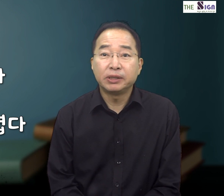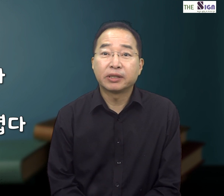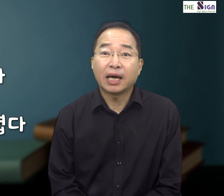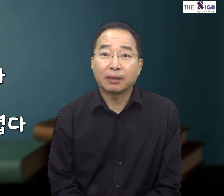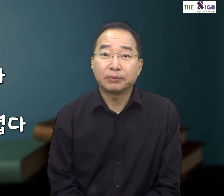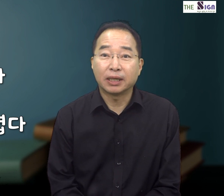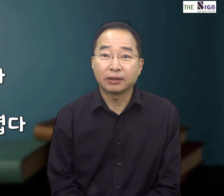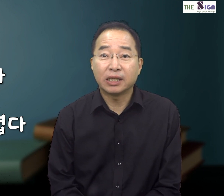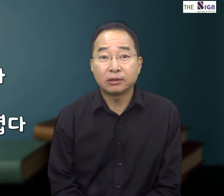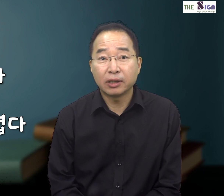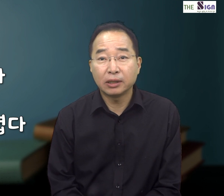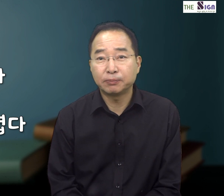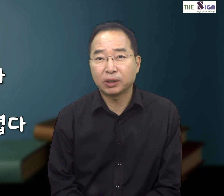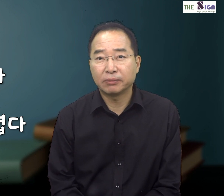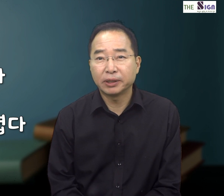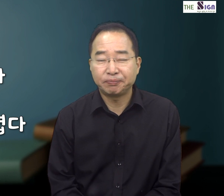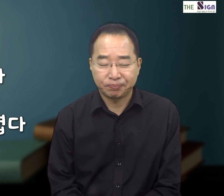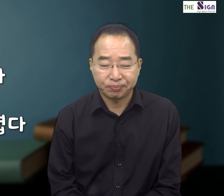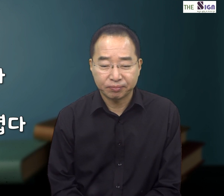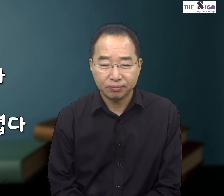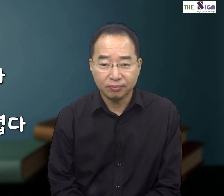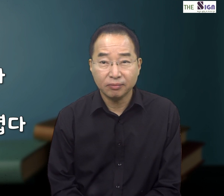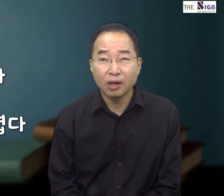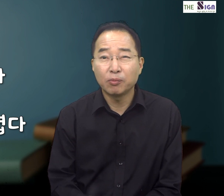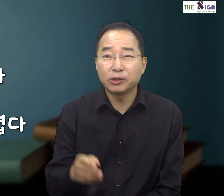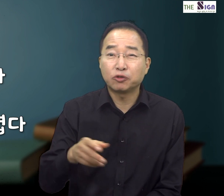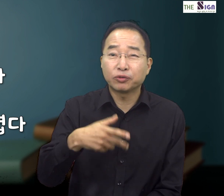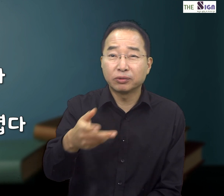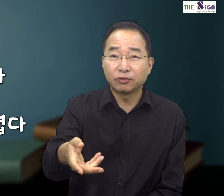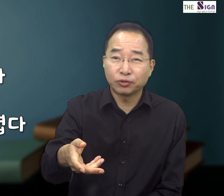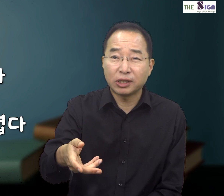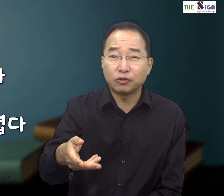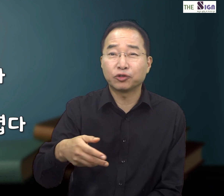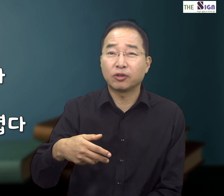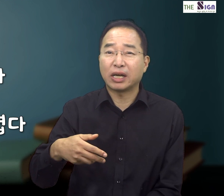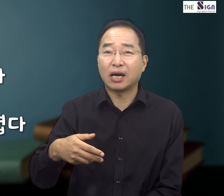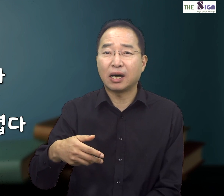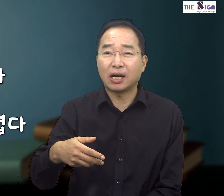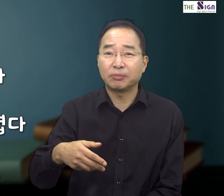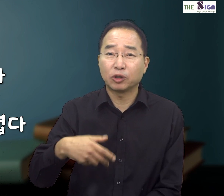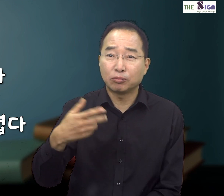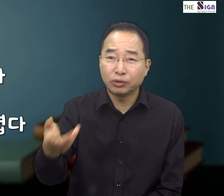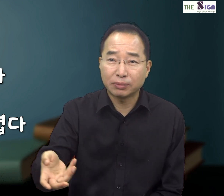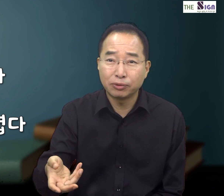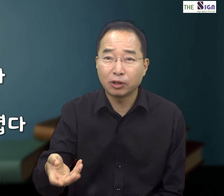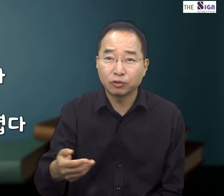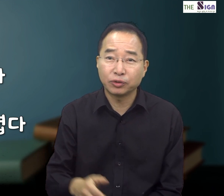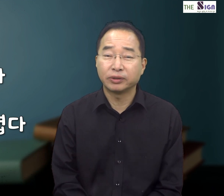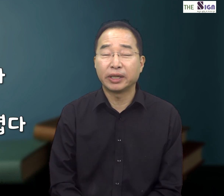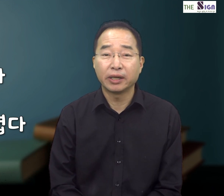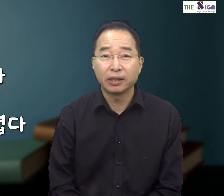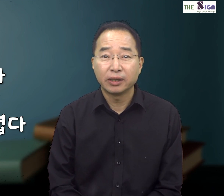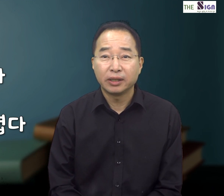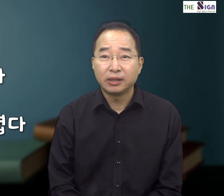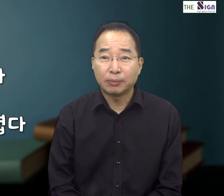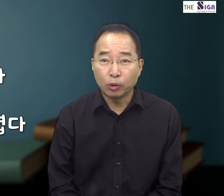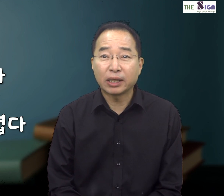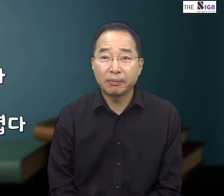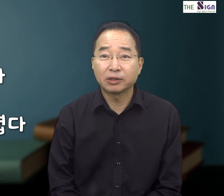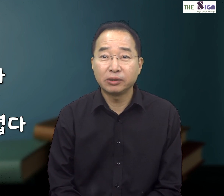안 합니다. 예전에는 뭐냐면 뭐 이제 숙제를 주거나 아니면 어떤 문제 풀라고 주는데 이제 못하면